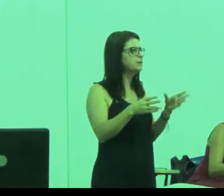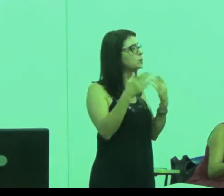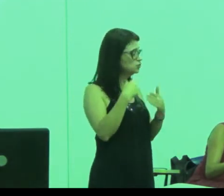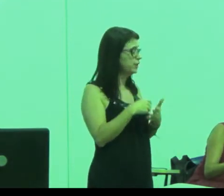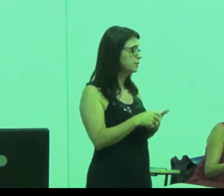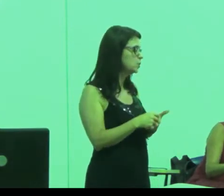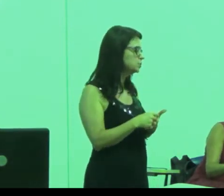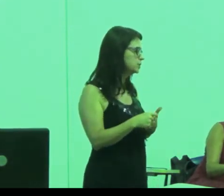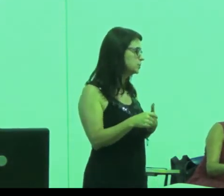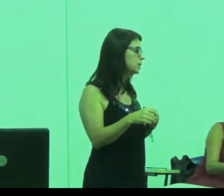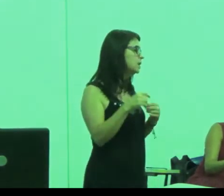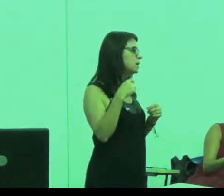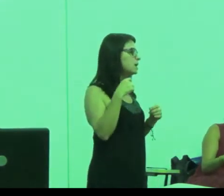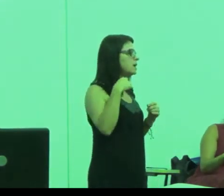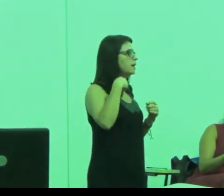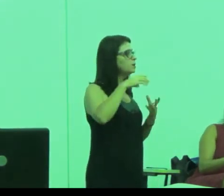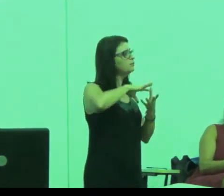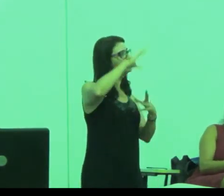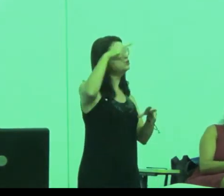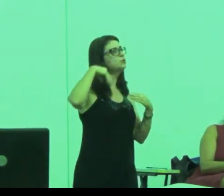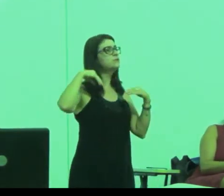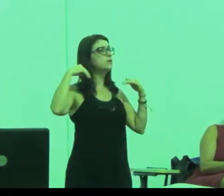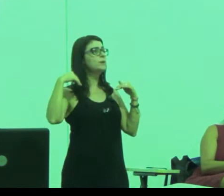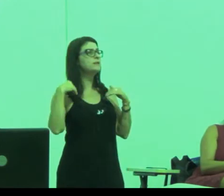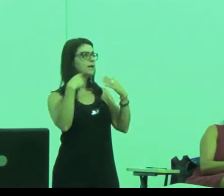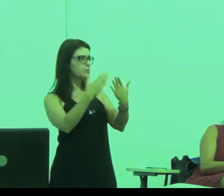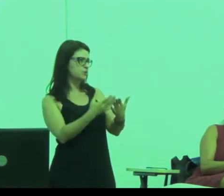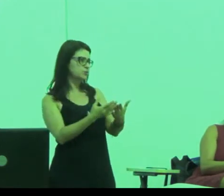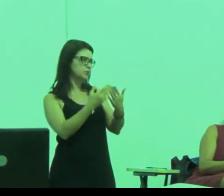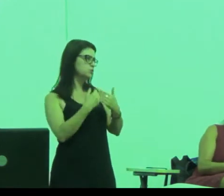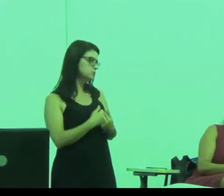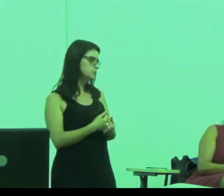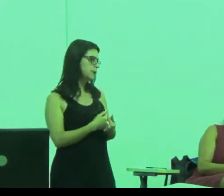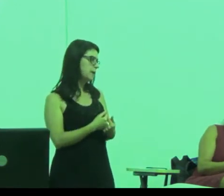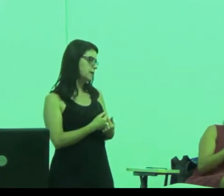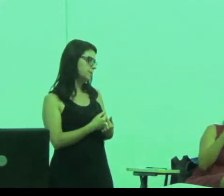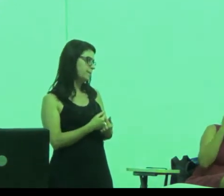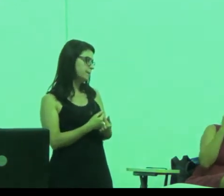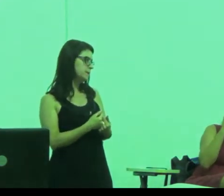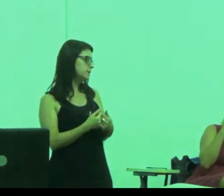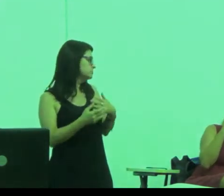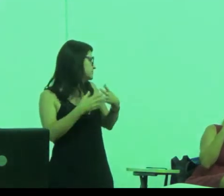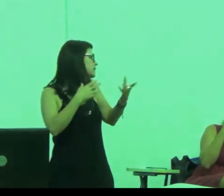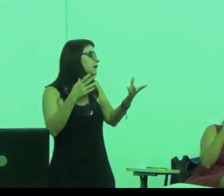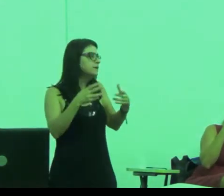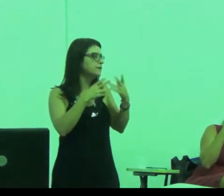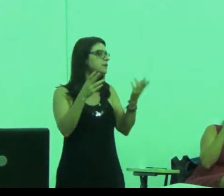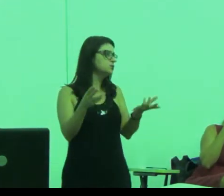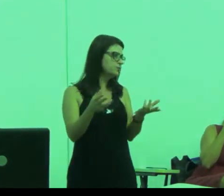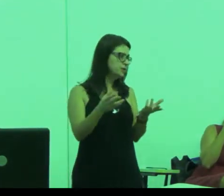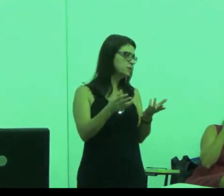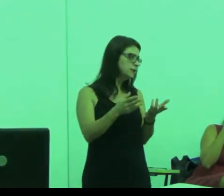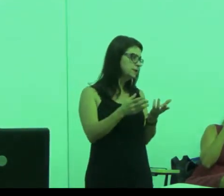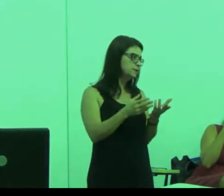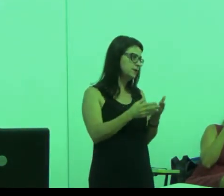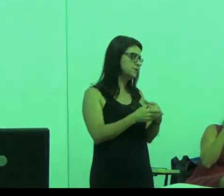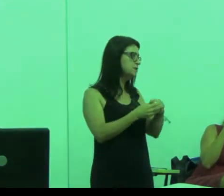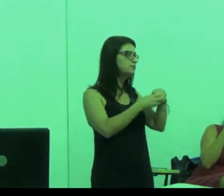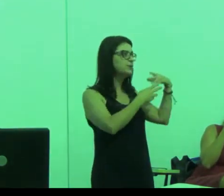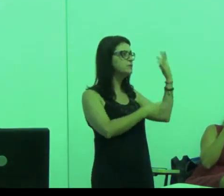quando já era no computador. Era uma folha de dúvidas que eu mandava para a editora junto com o trabalho. E eu sei lá quem que resolvia aquilo ali. Às vezes eram folhas que